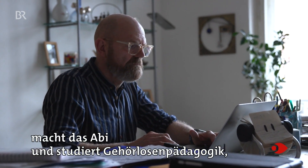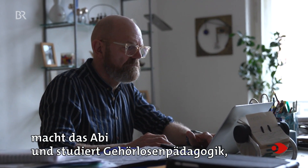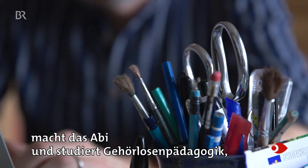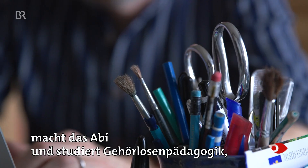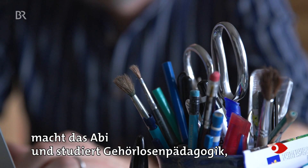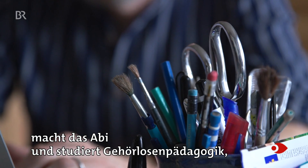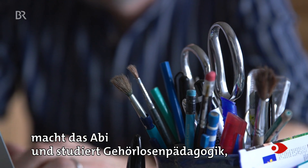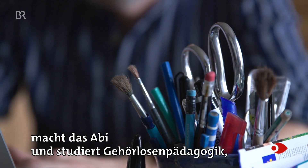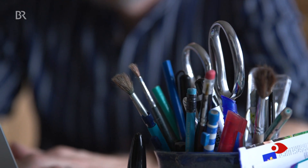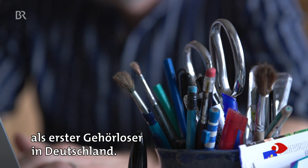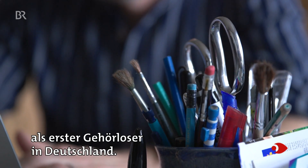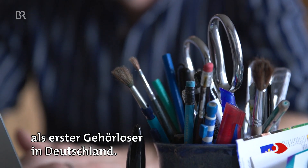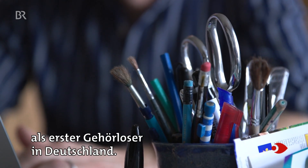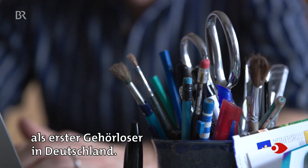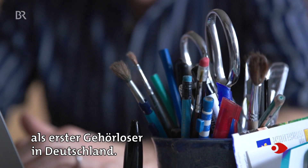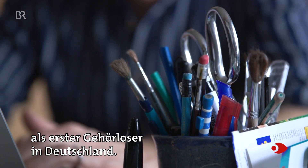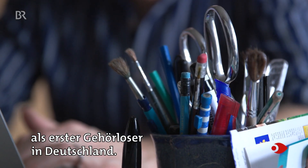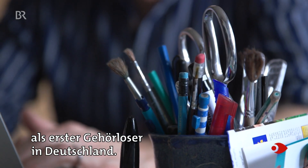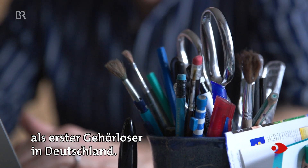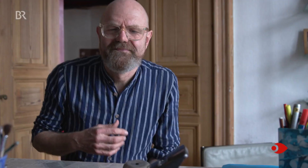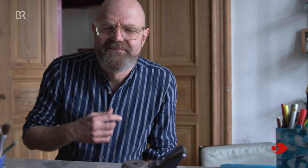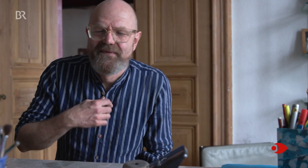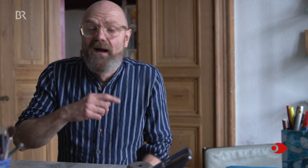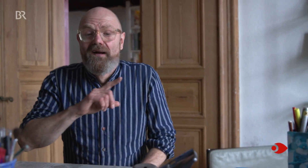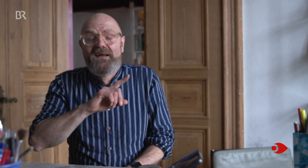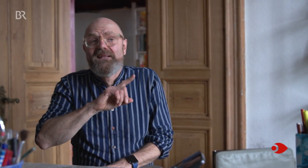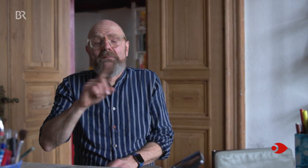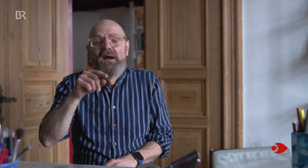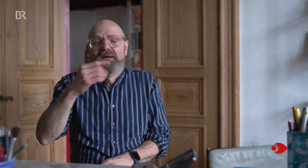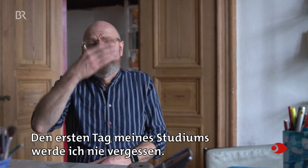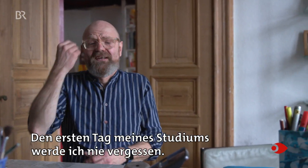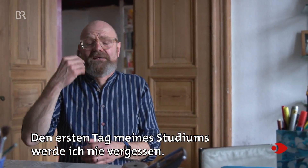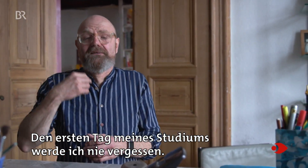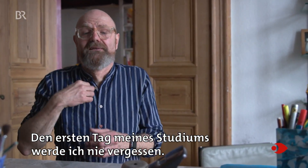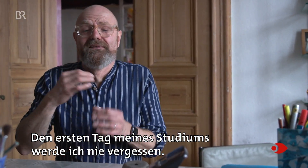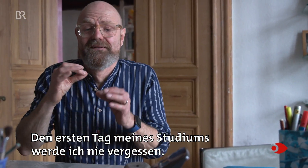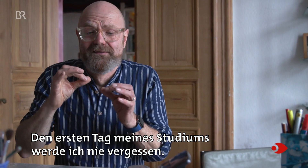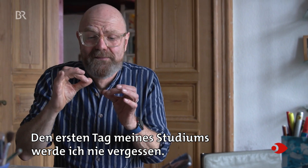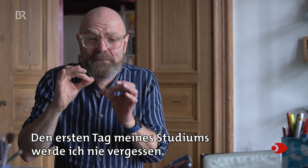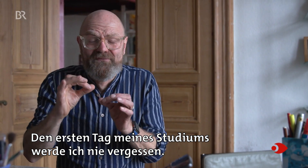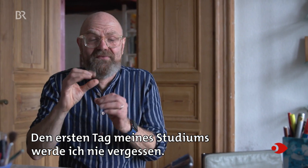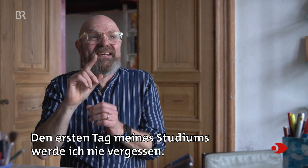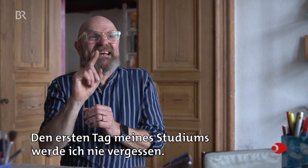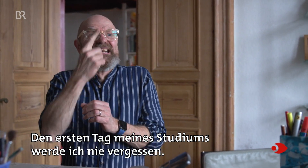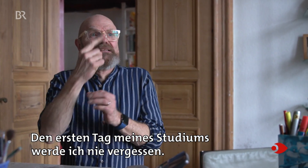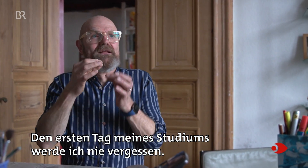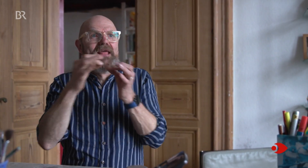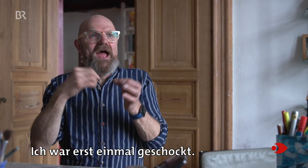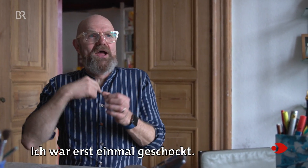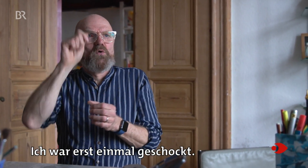studiert Gehörlosenpädagogik. Als erster Gehörloser in Deutschland. Den ersten Tag meines Studiums werde ich nie vergessen. Ich war erst